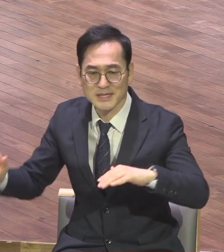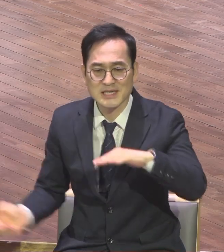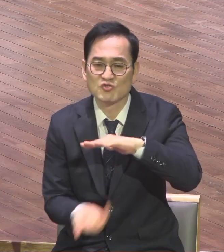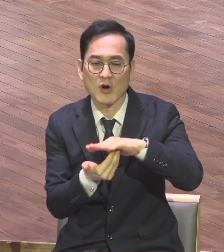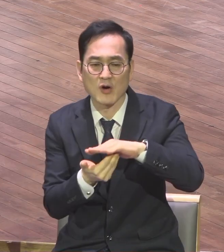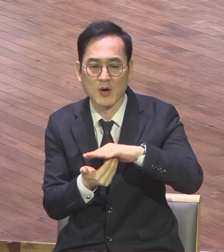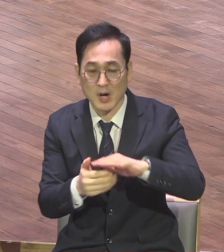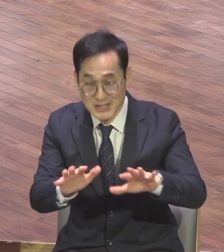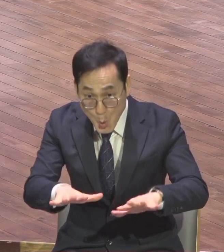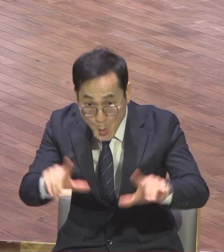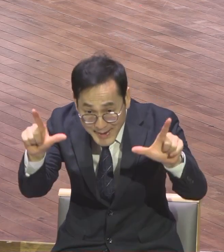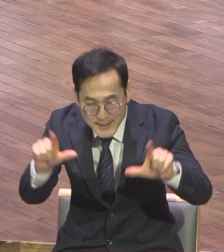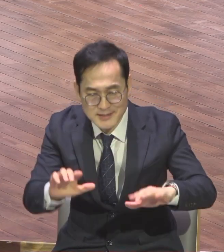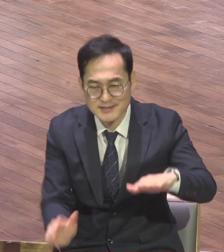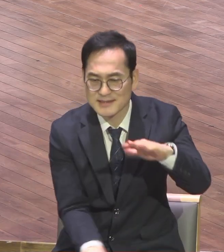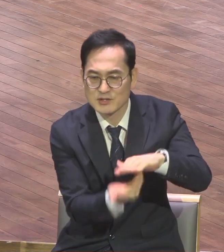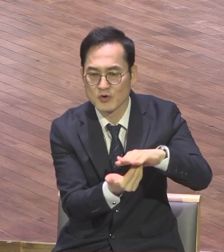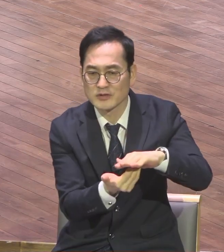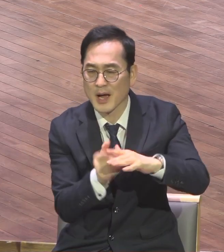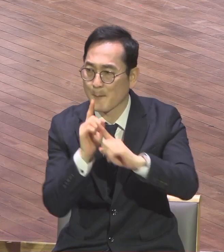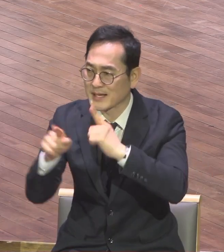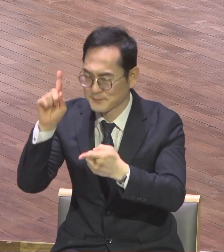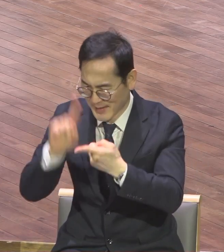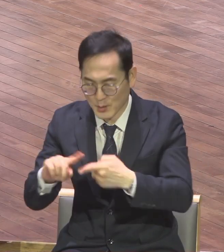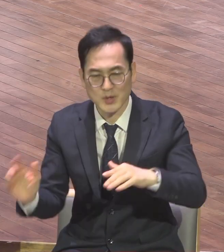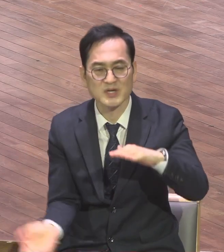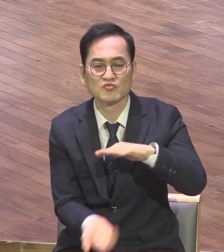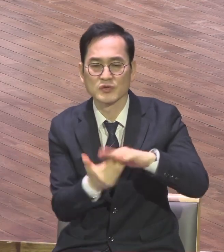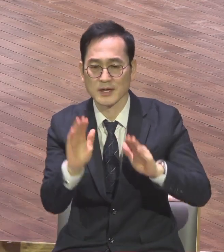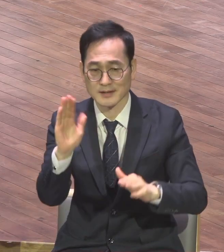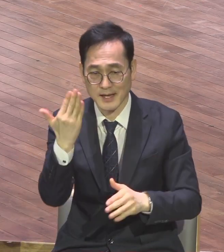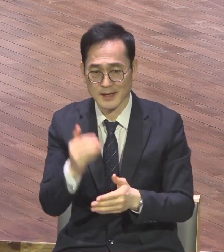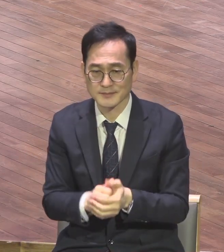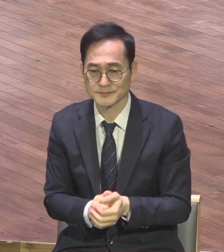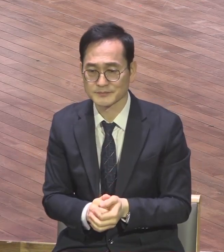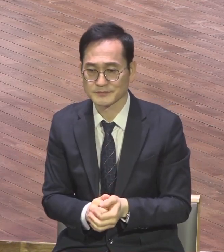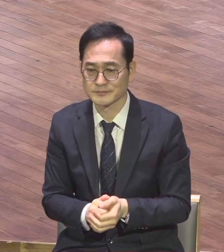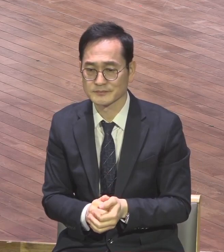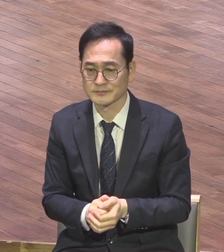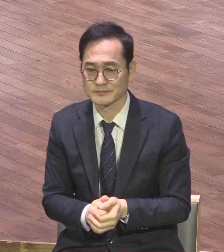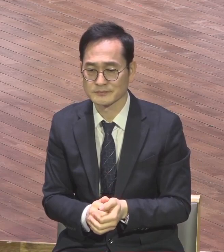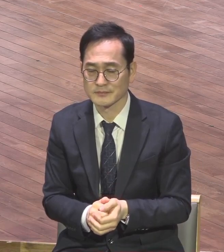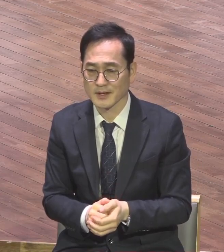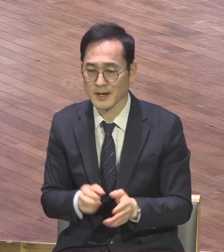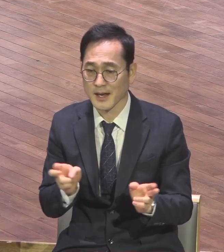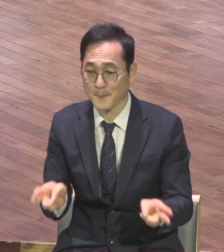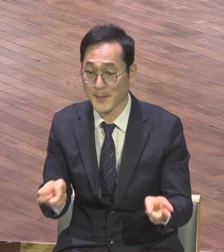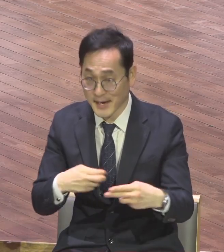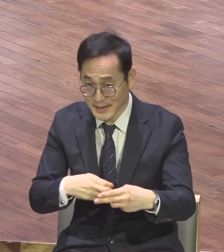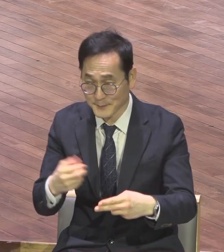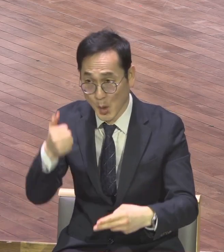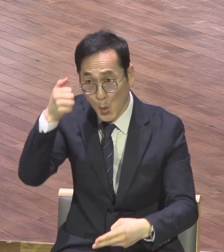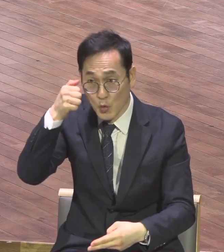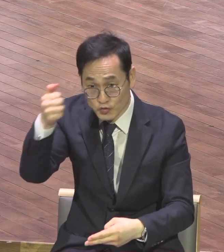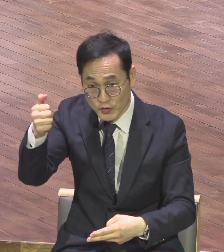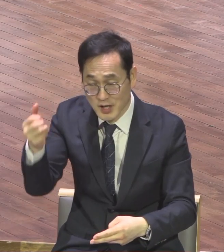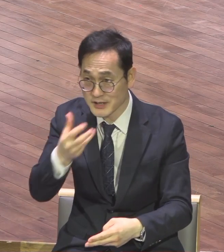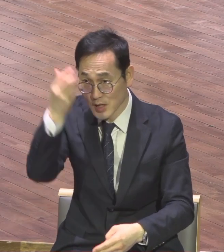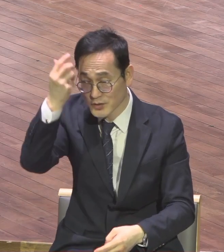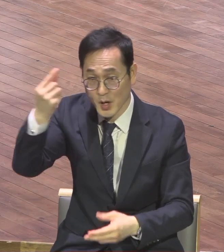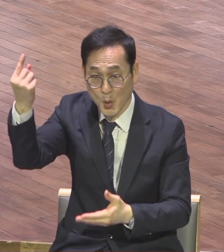것입니다. 이 말씀 요엘서의 말씀이 오순절 성령 강림 사건은 우연히 돌발적으로 이런 것이